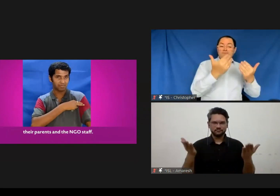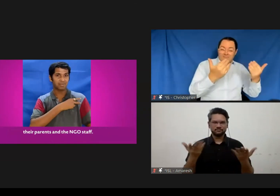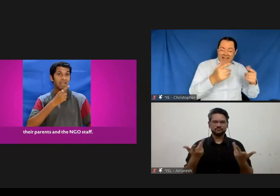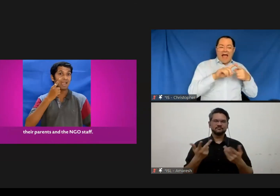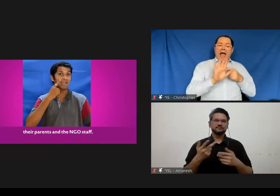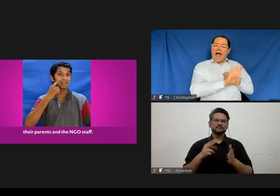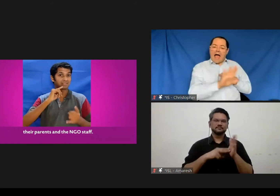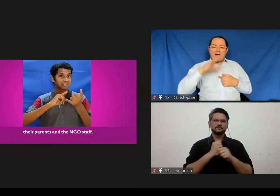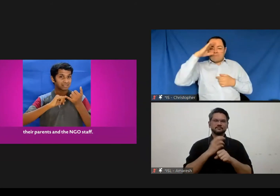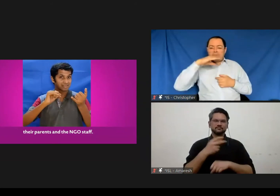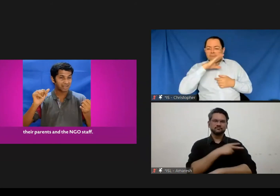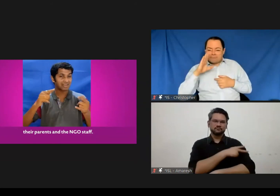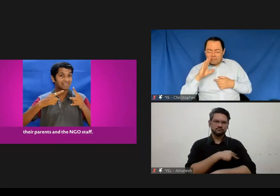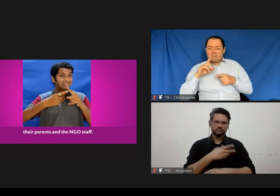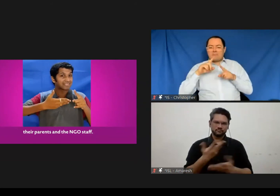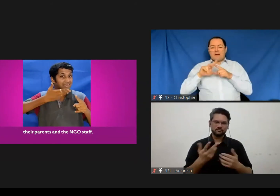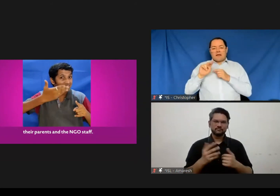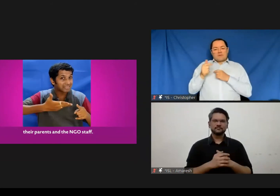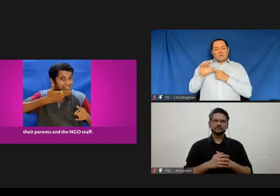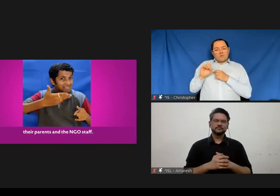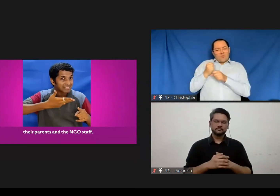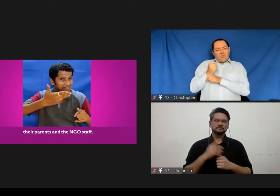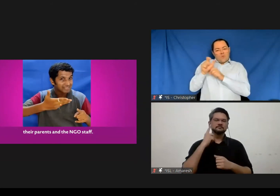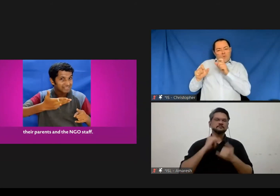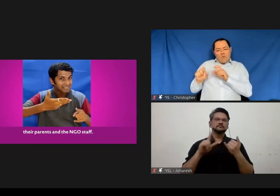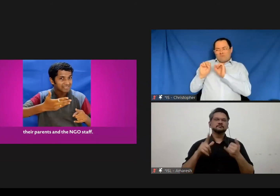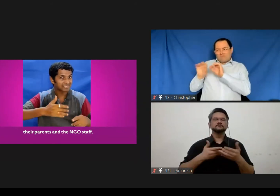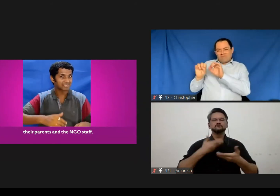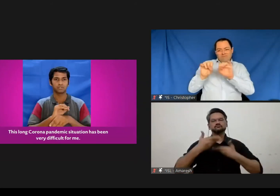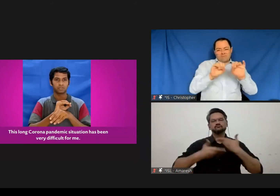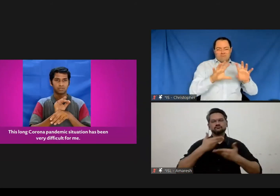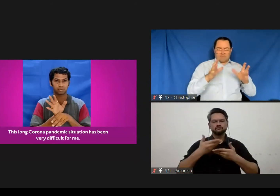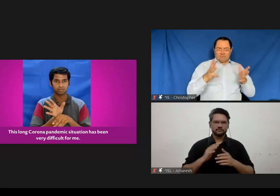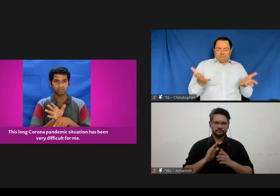मोर स्टाफ को आईएसएल शिक्षा दिए